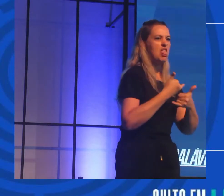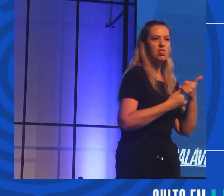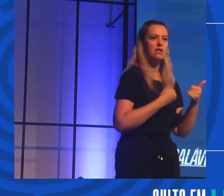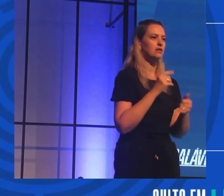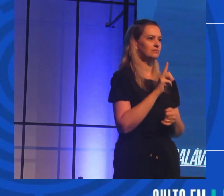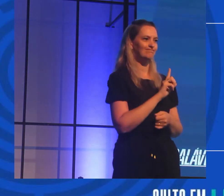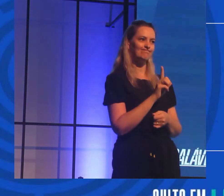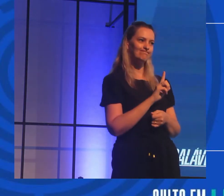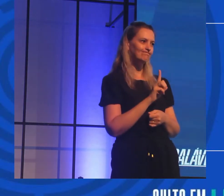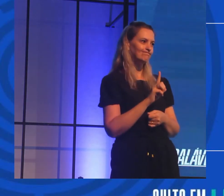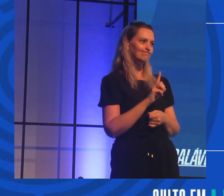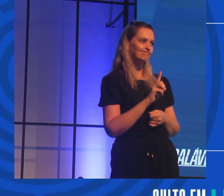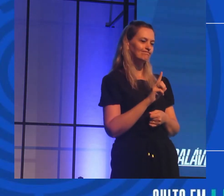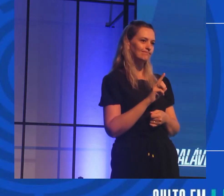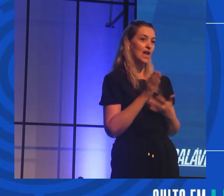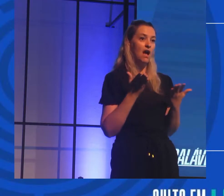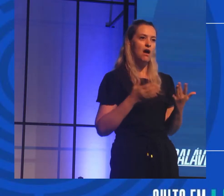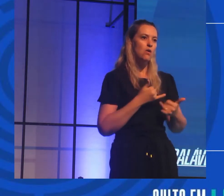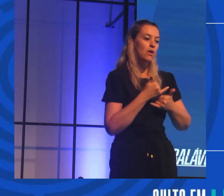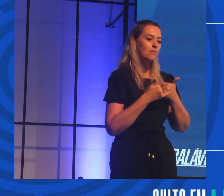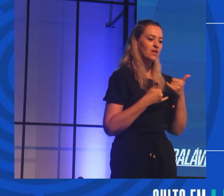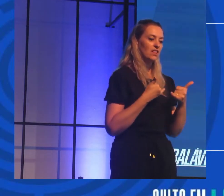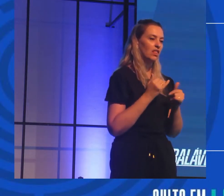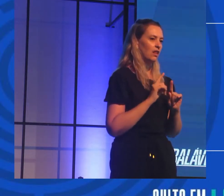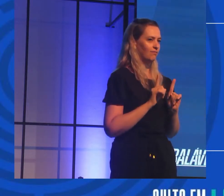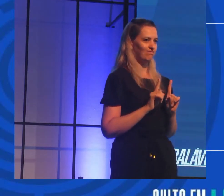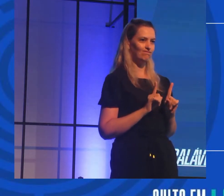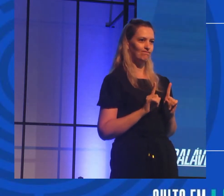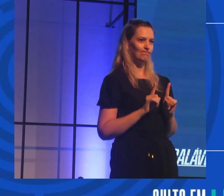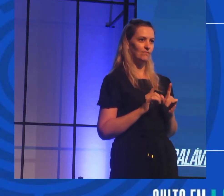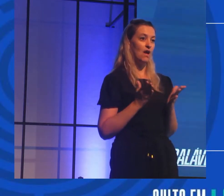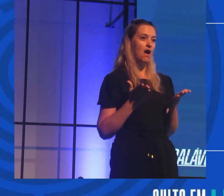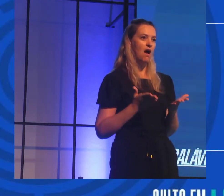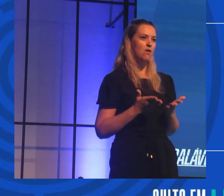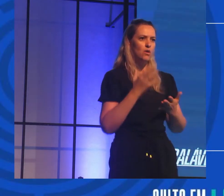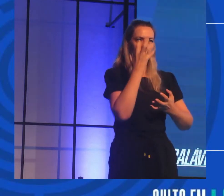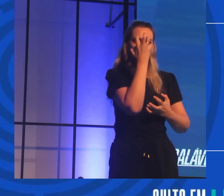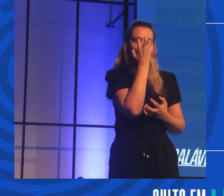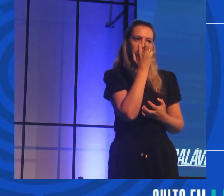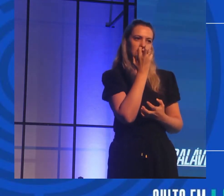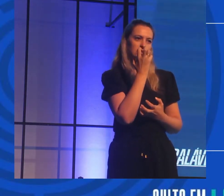que estamos nos distinguindo, destacando?